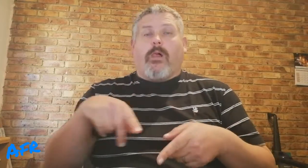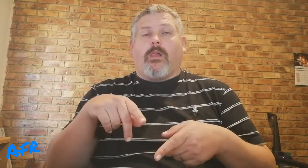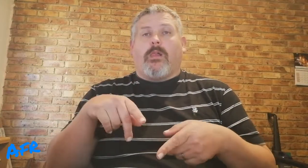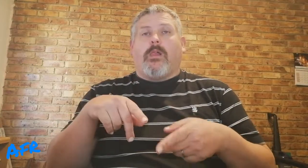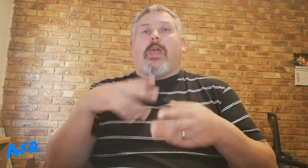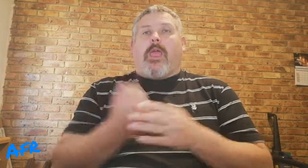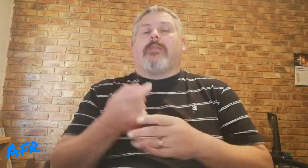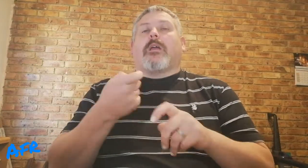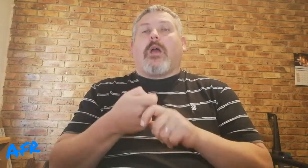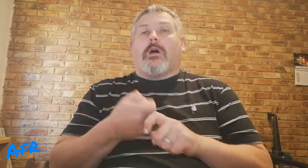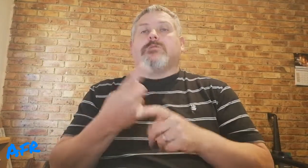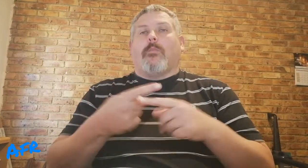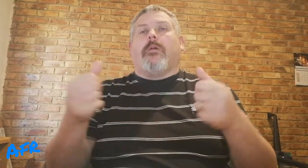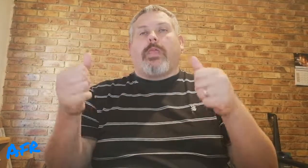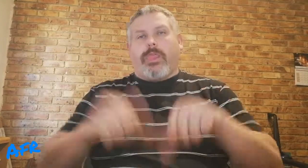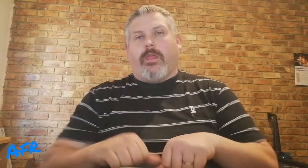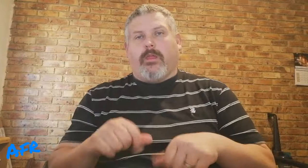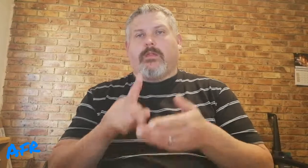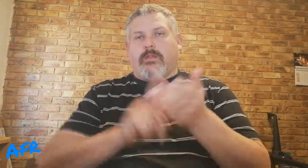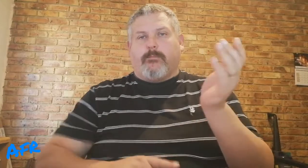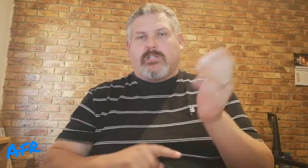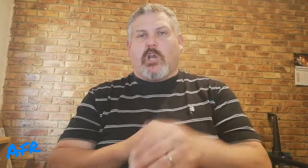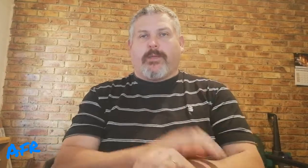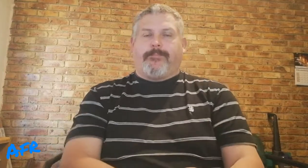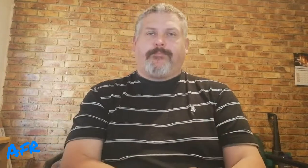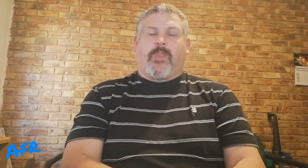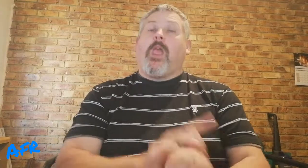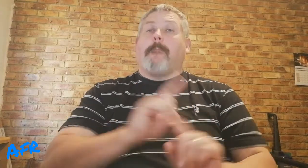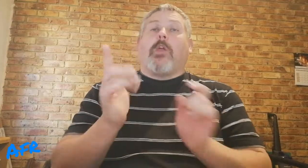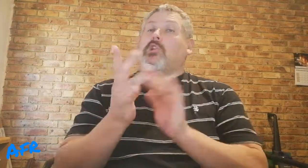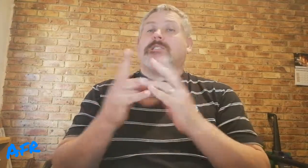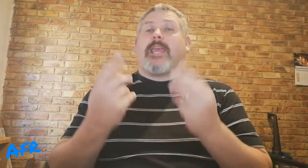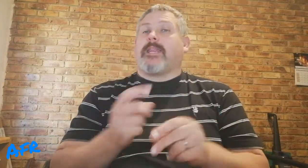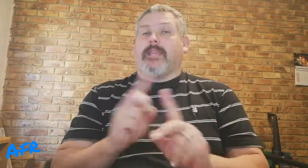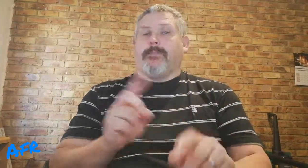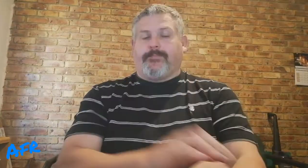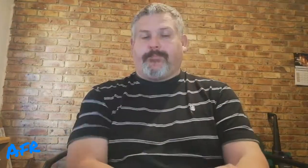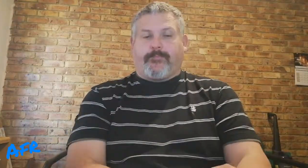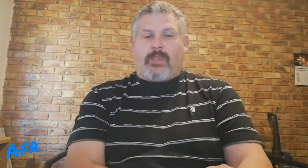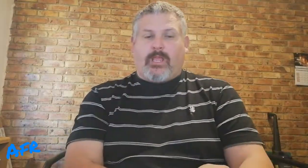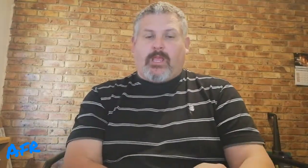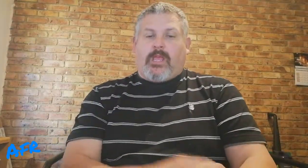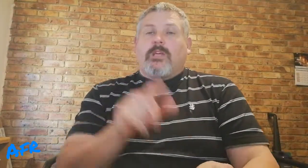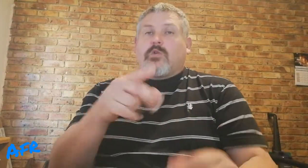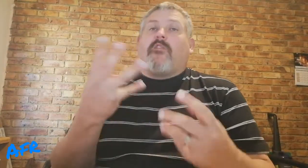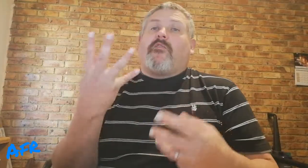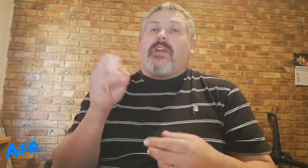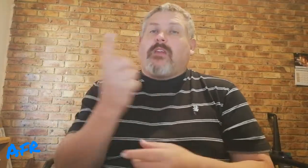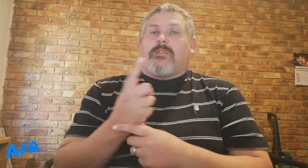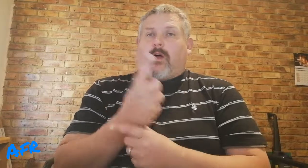allemaal het een kans om te misluk, maar Jesus het nie. So 40